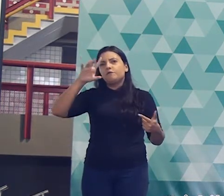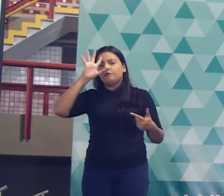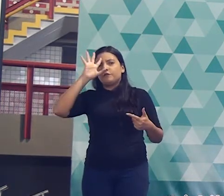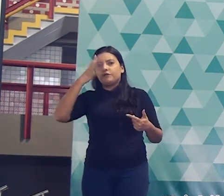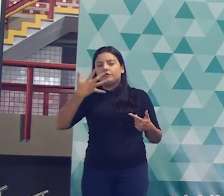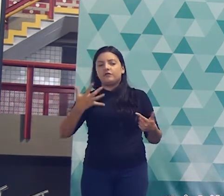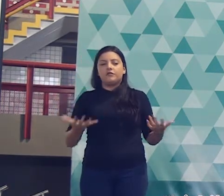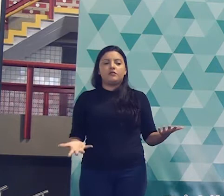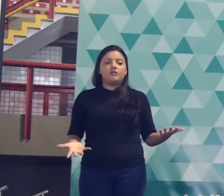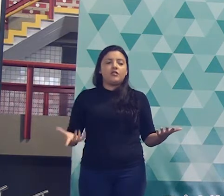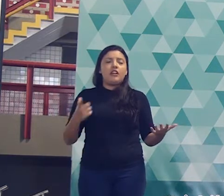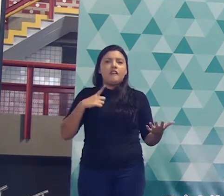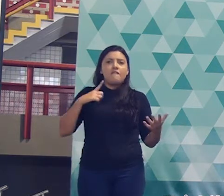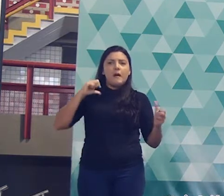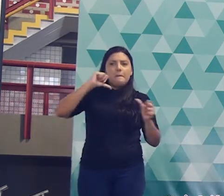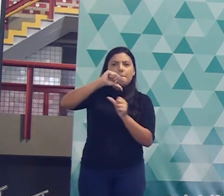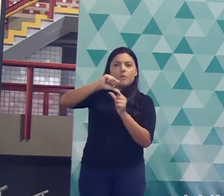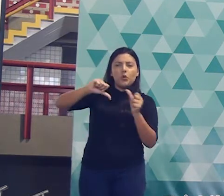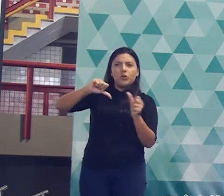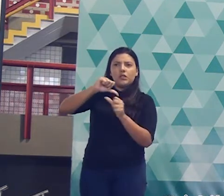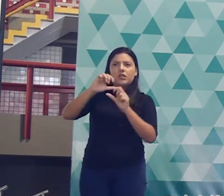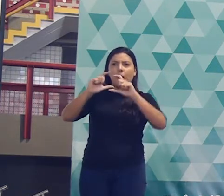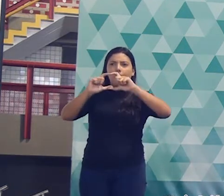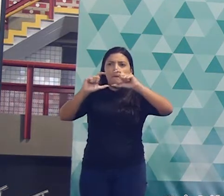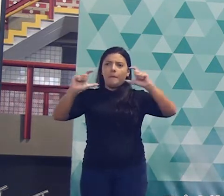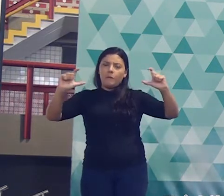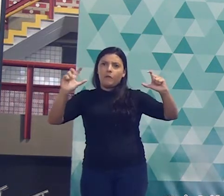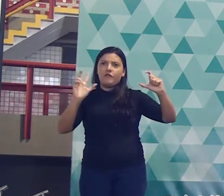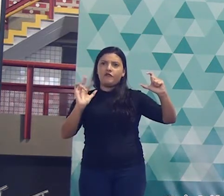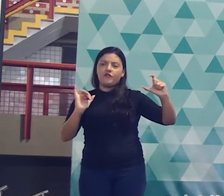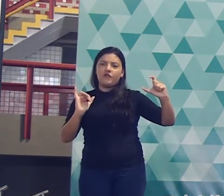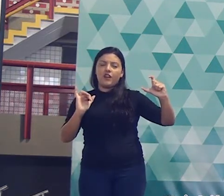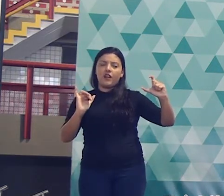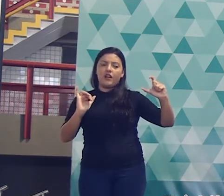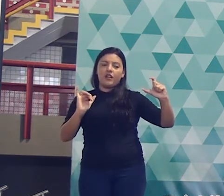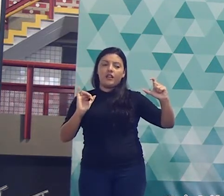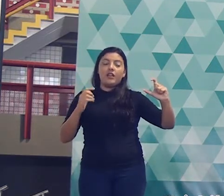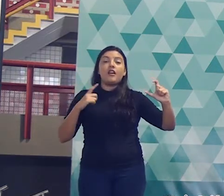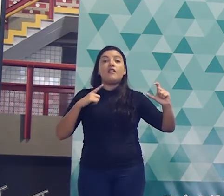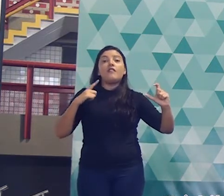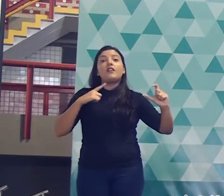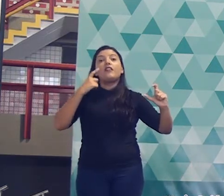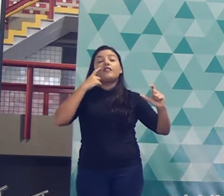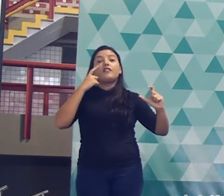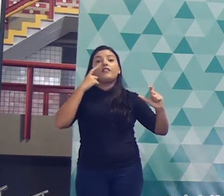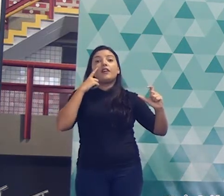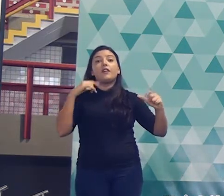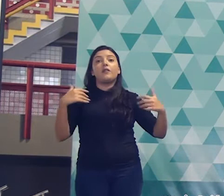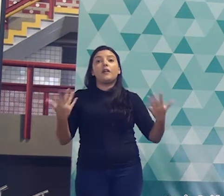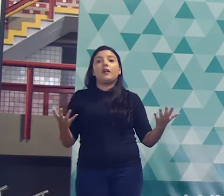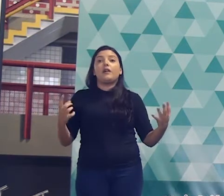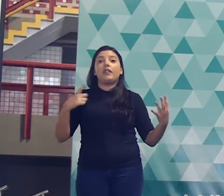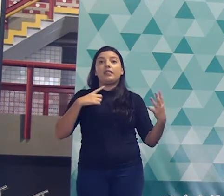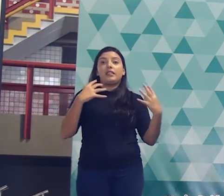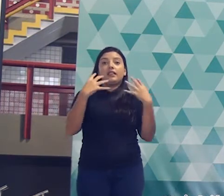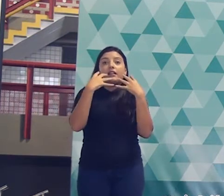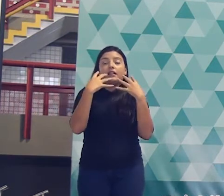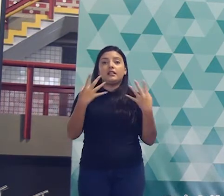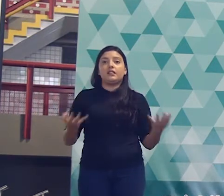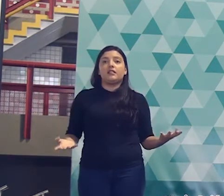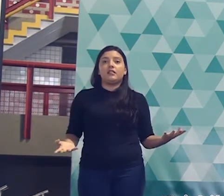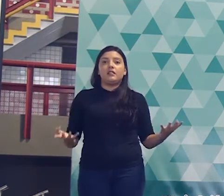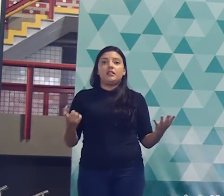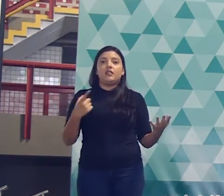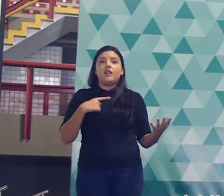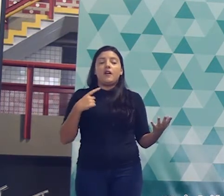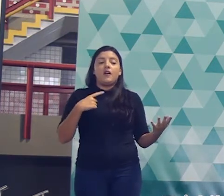gente vai fazer mais alguma mudança nessa reação? Vai. Agora qual a mudança que a gente vai fazer? Presta atenção. Olha para a